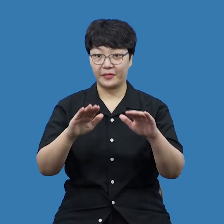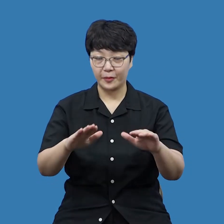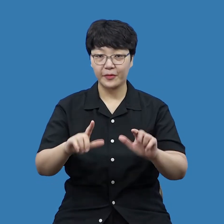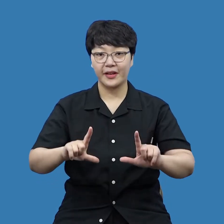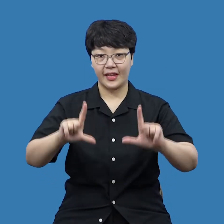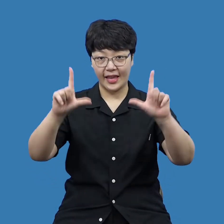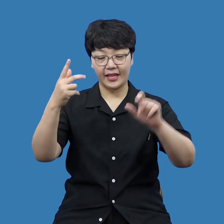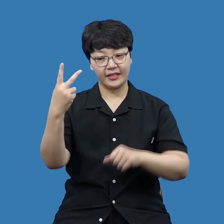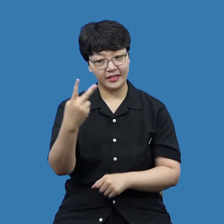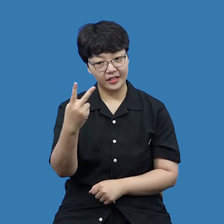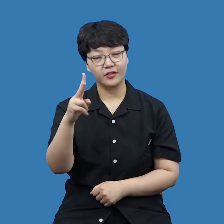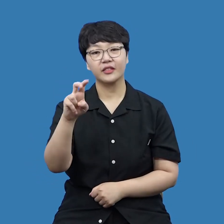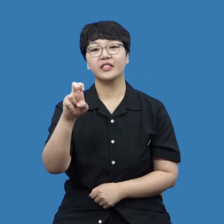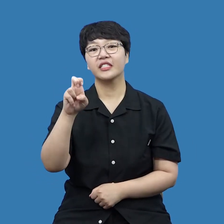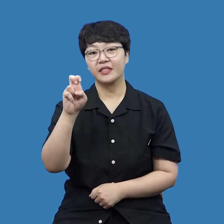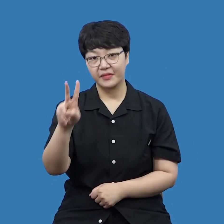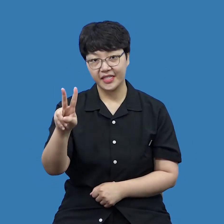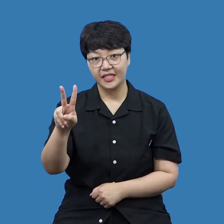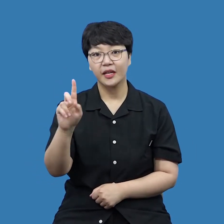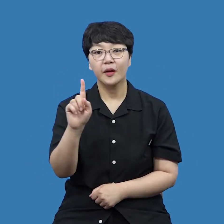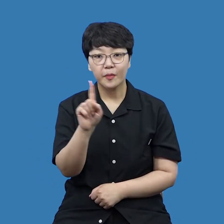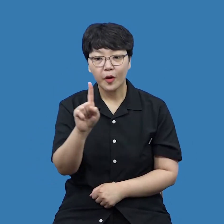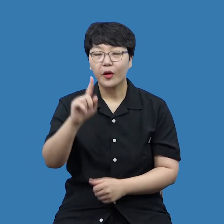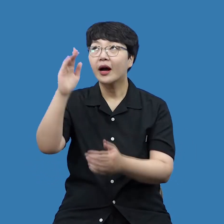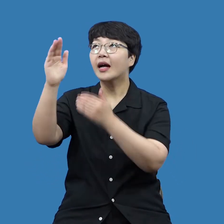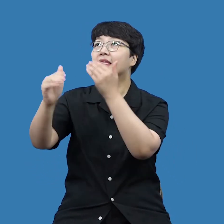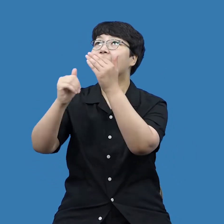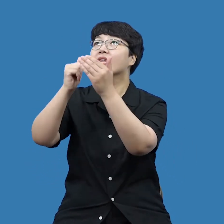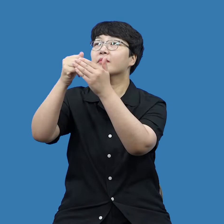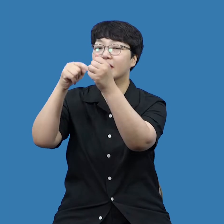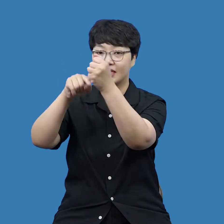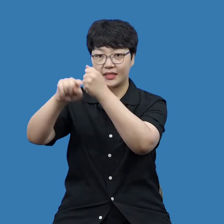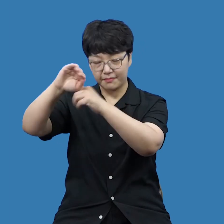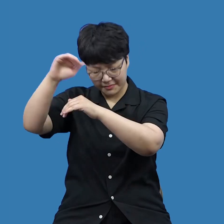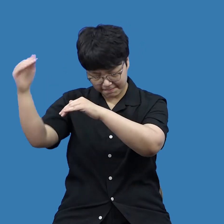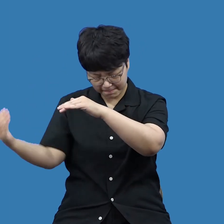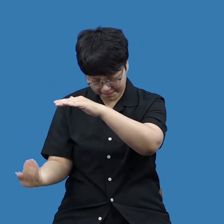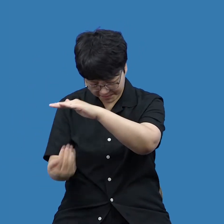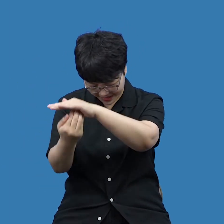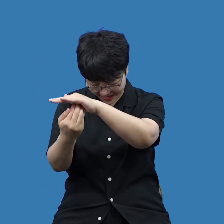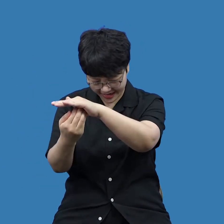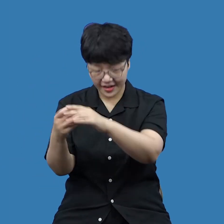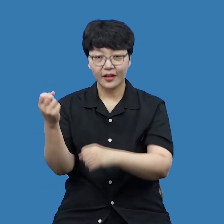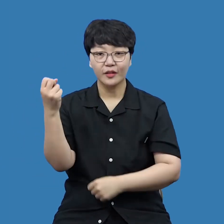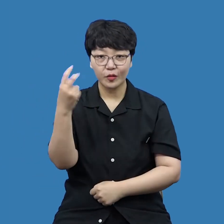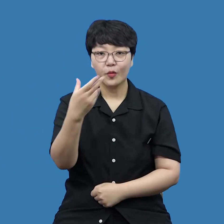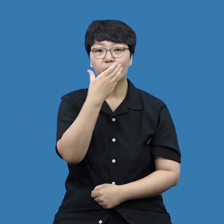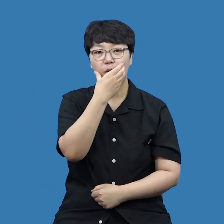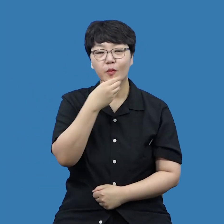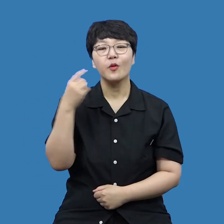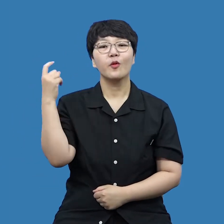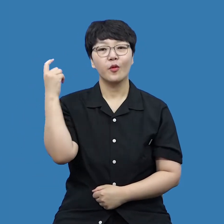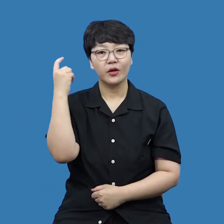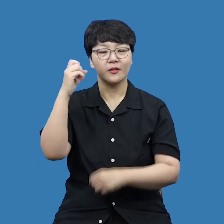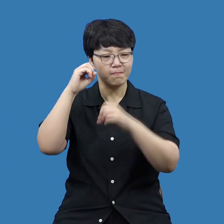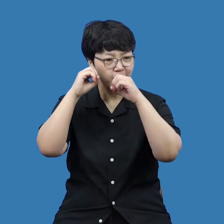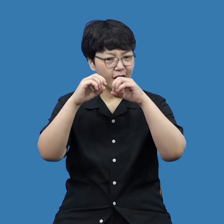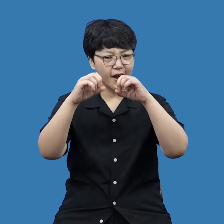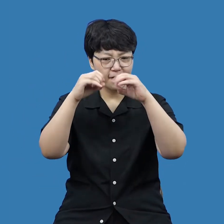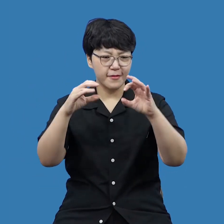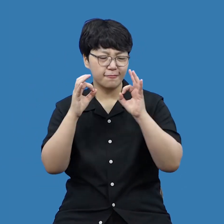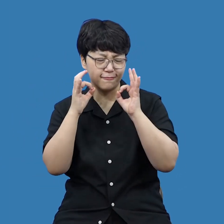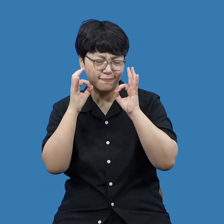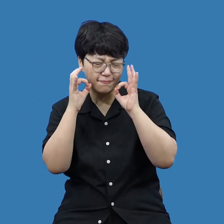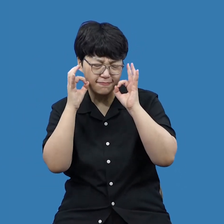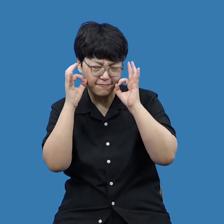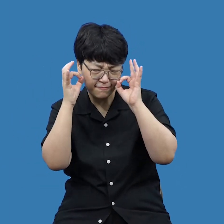하나님의 뜻을 실현하는, 그리고 복음의 역사를 전진시키는 한 해가 되도록 저와 여러분이